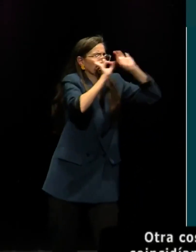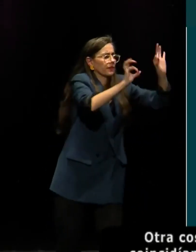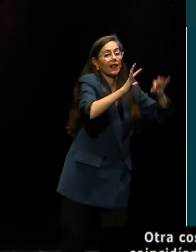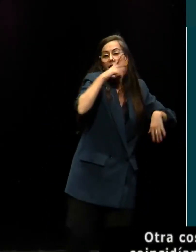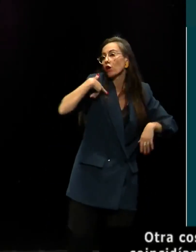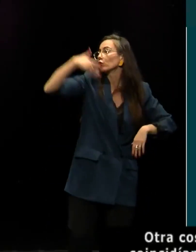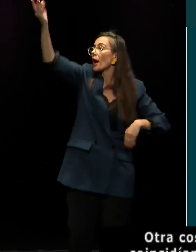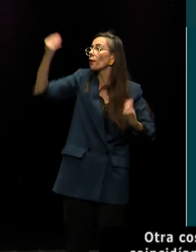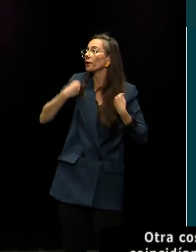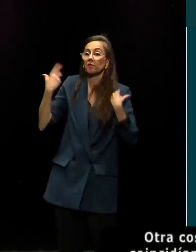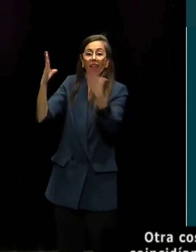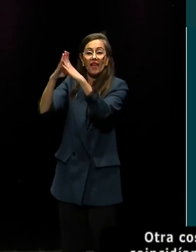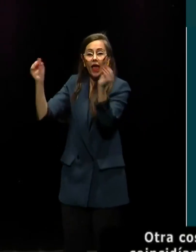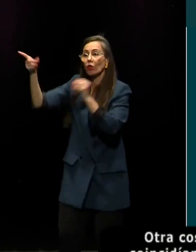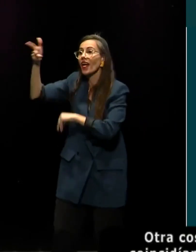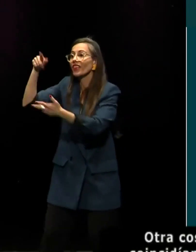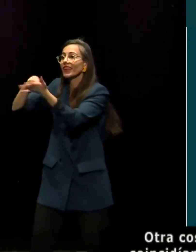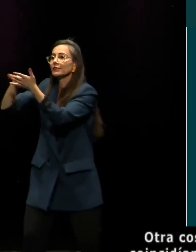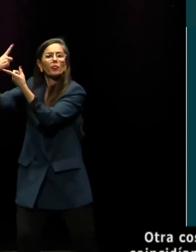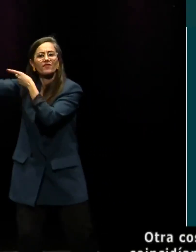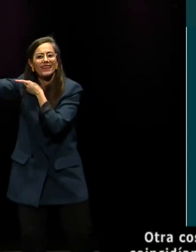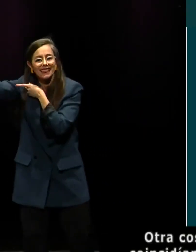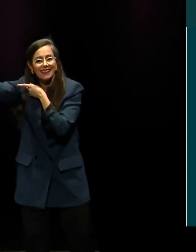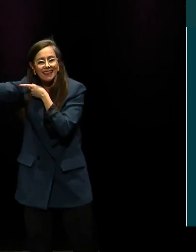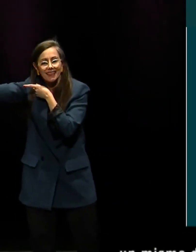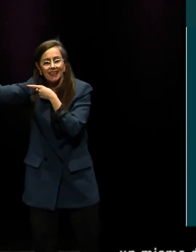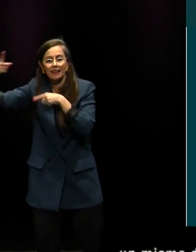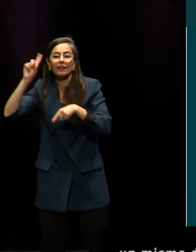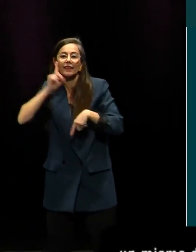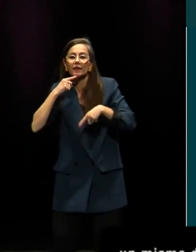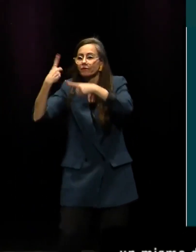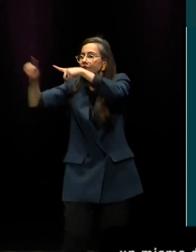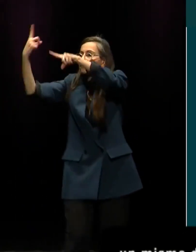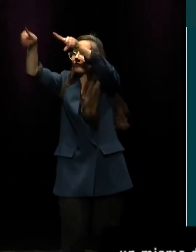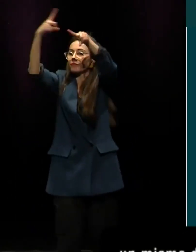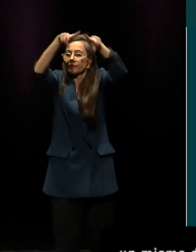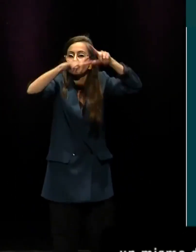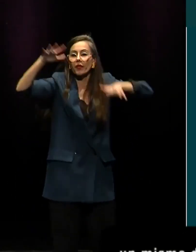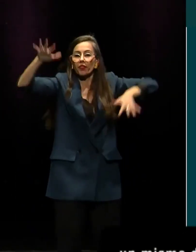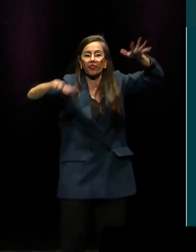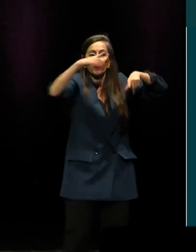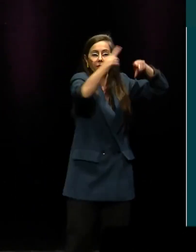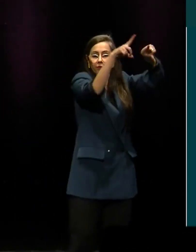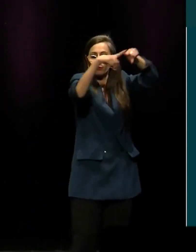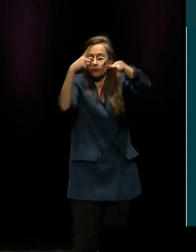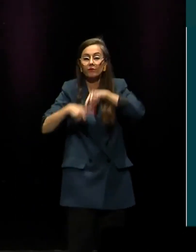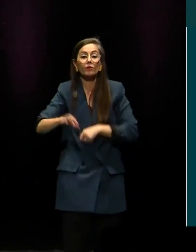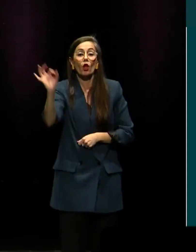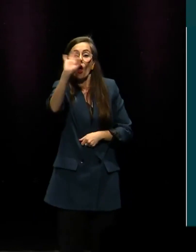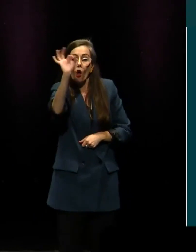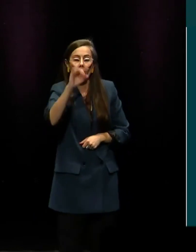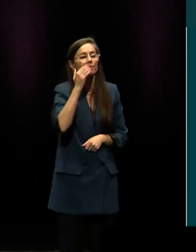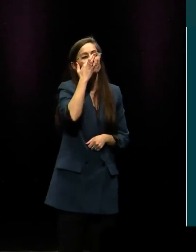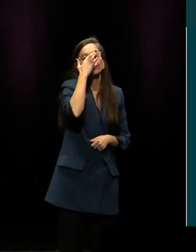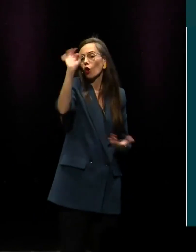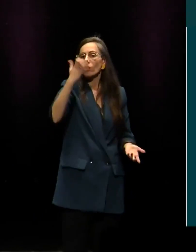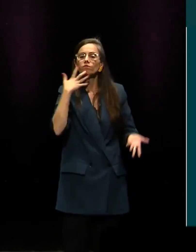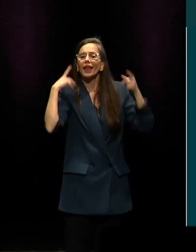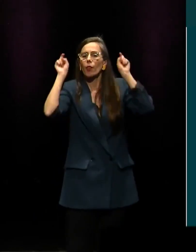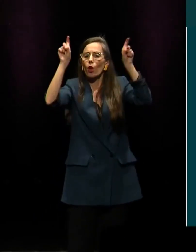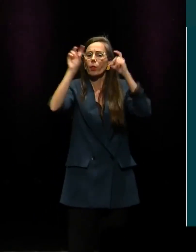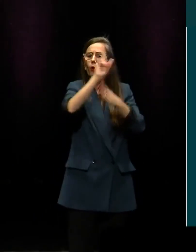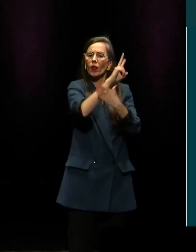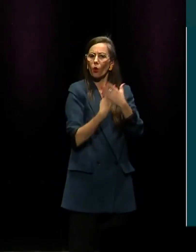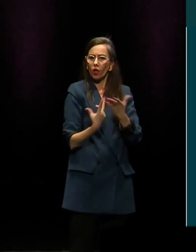vivo en Madrid, yo tengo una serie de reivindicaciones y voy a Andalucía y reivindico otra cosa.